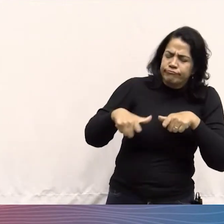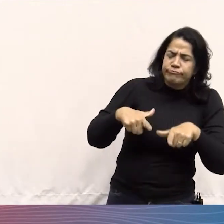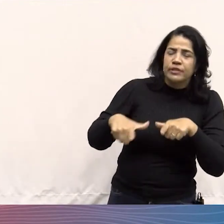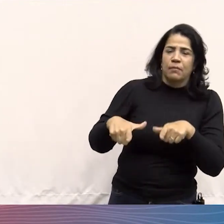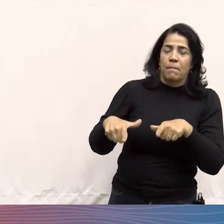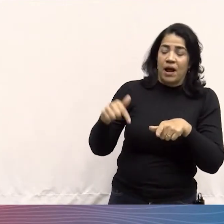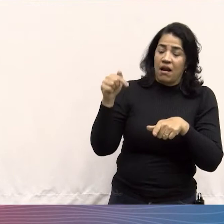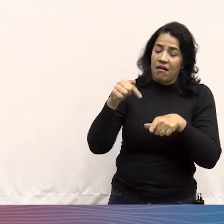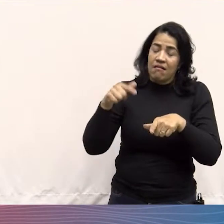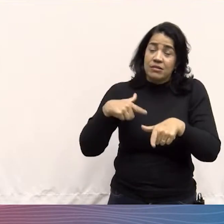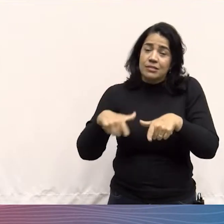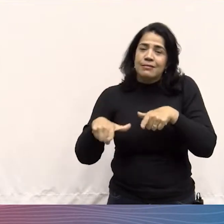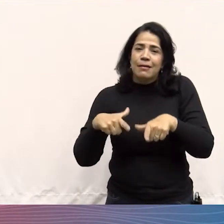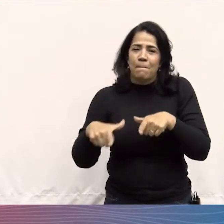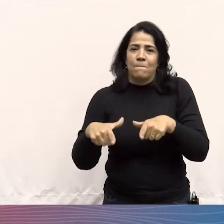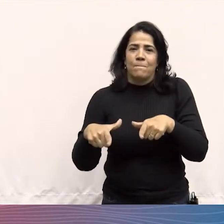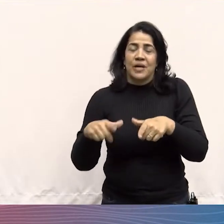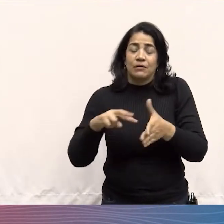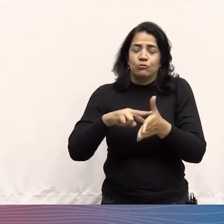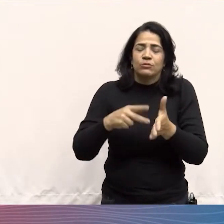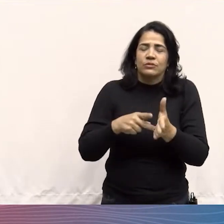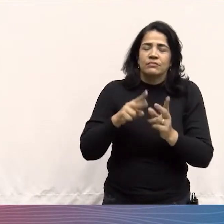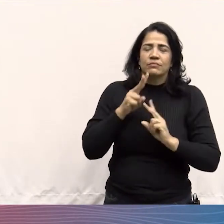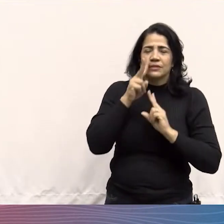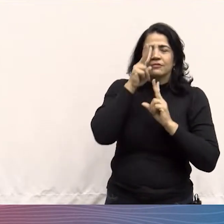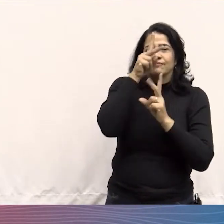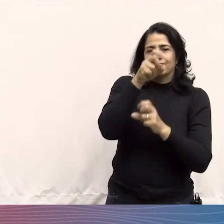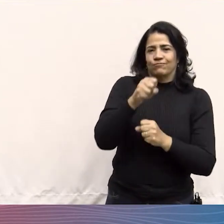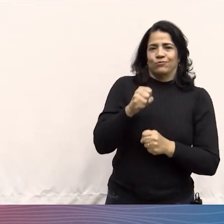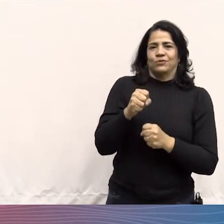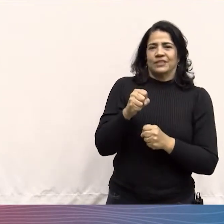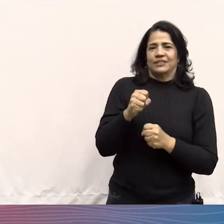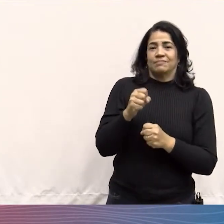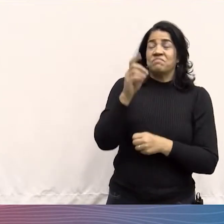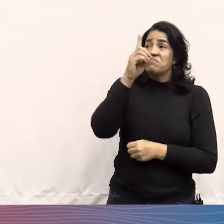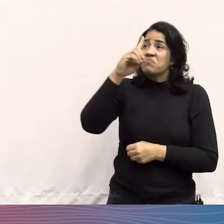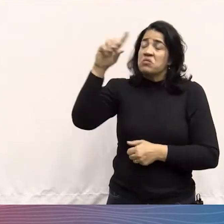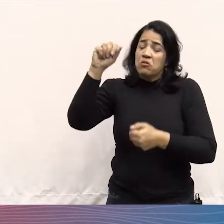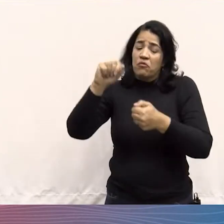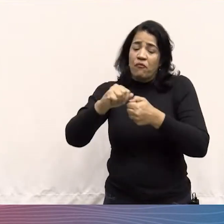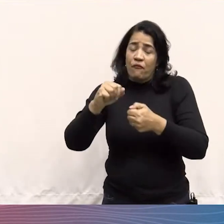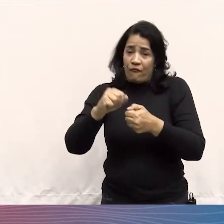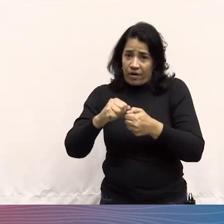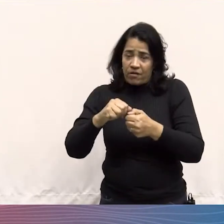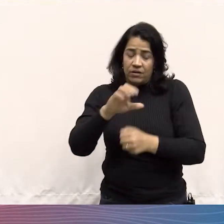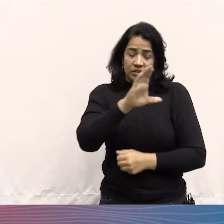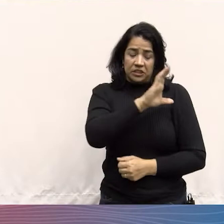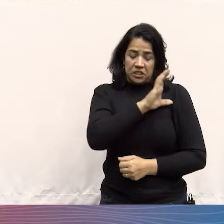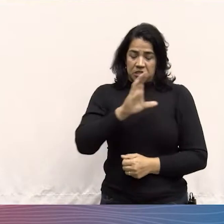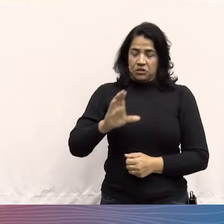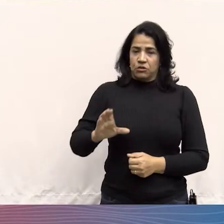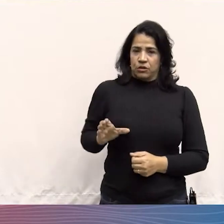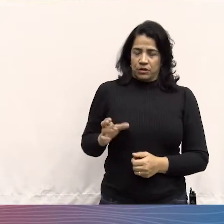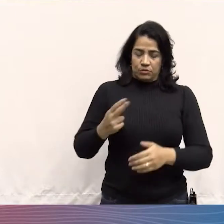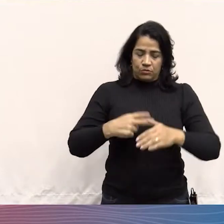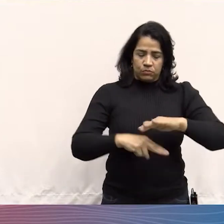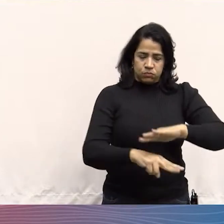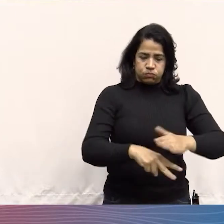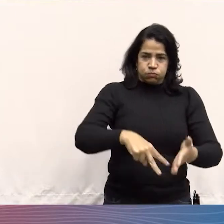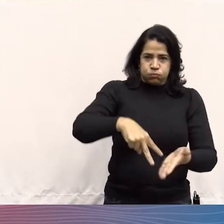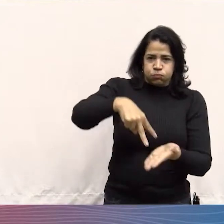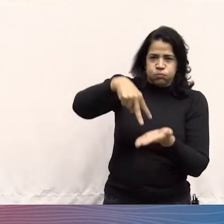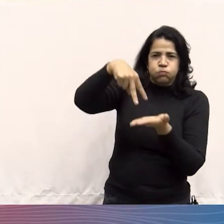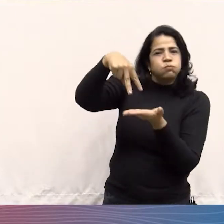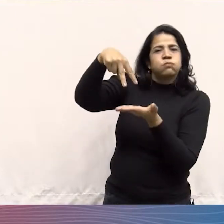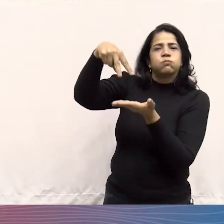qual exerceu ele em Cristo, ressuscitando dentre os mortos e fazendo-o assentar à direita